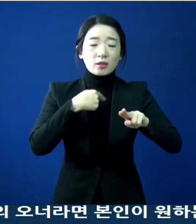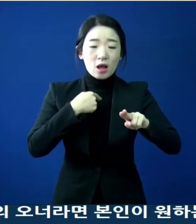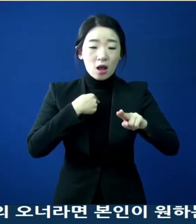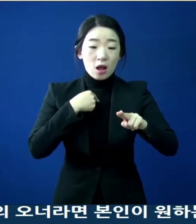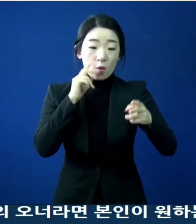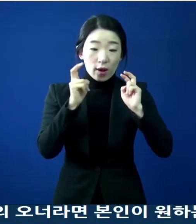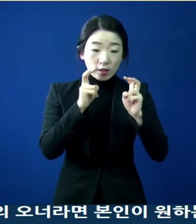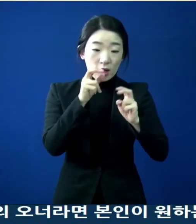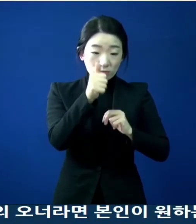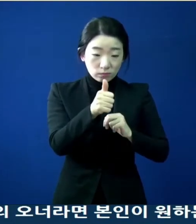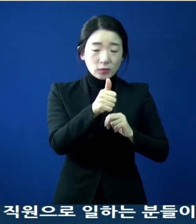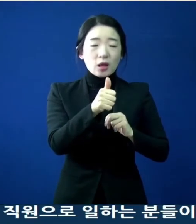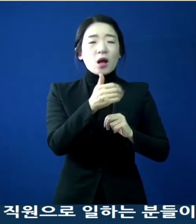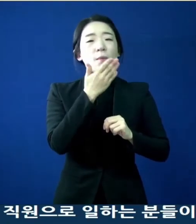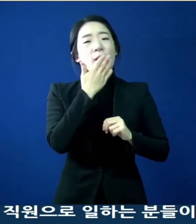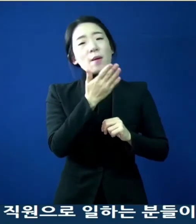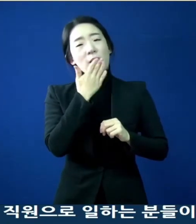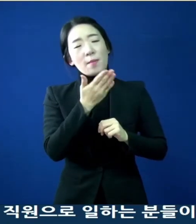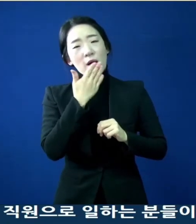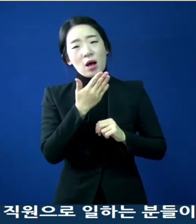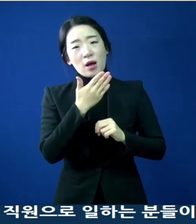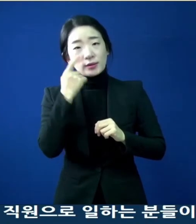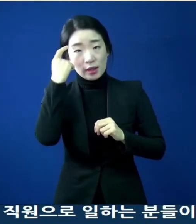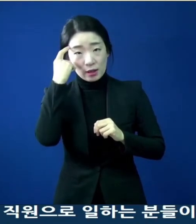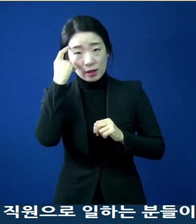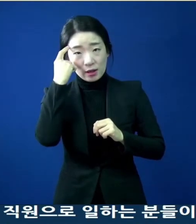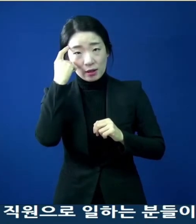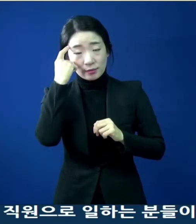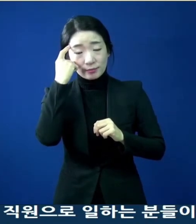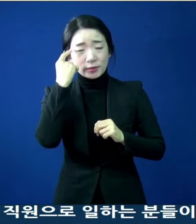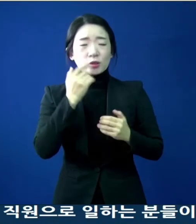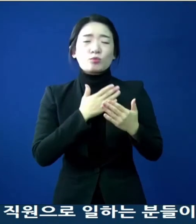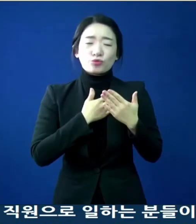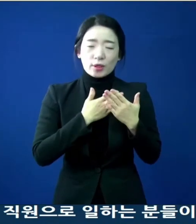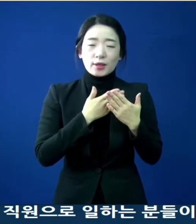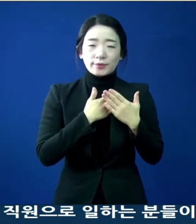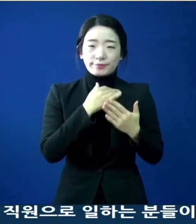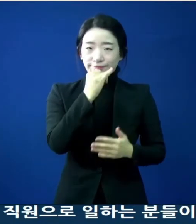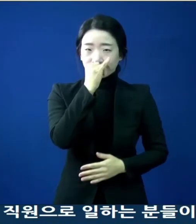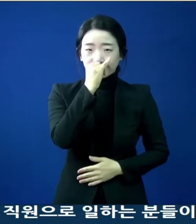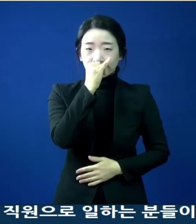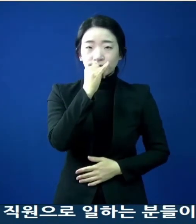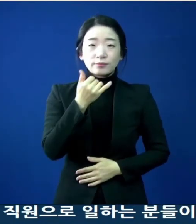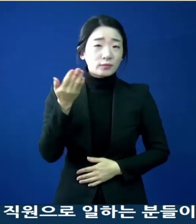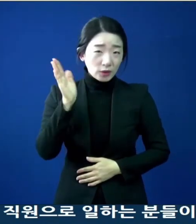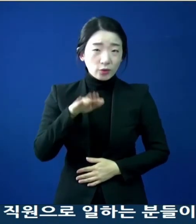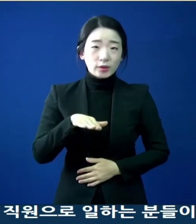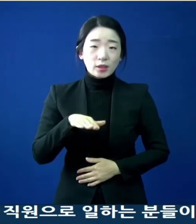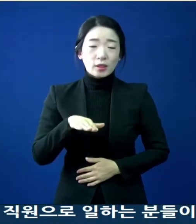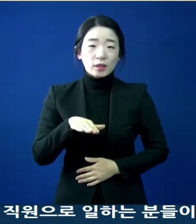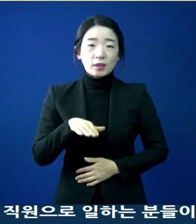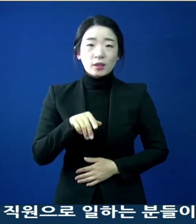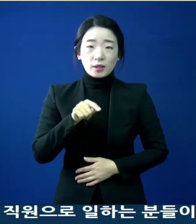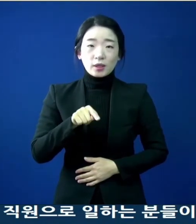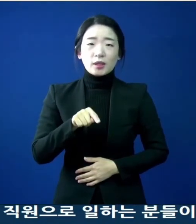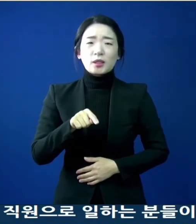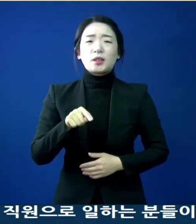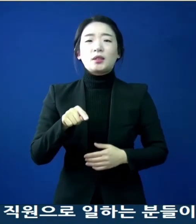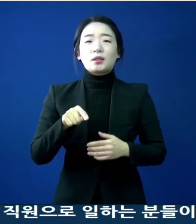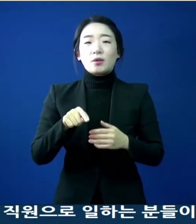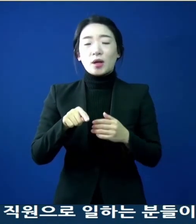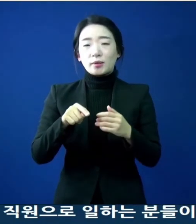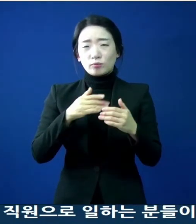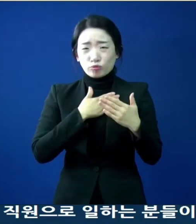되는 거죠. 이것이 현대 사회의 보편적인 모습입니다. 그래서 우리는 어쩌면 그 영향